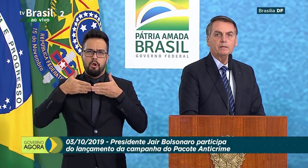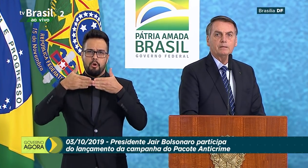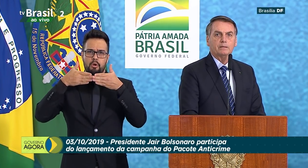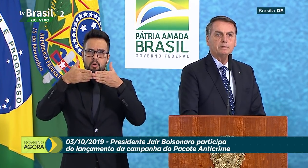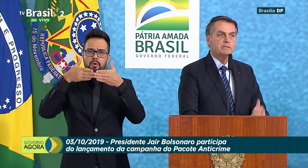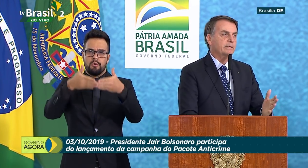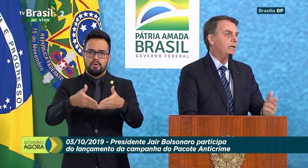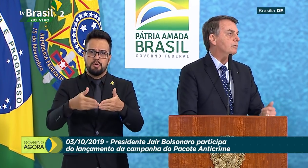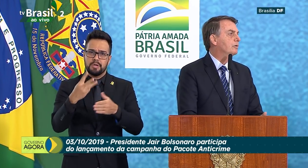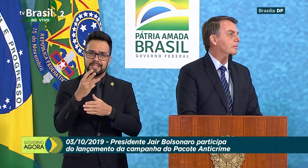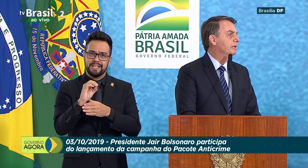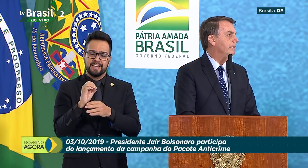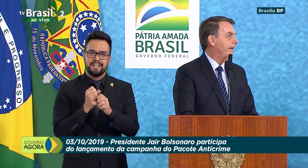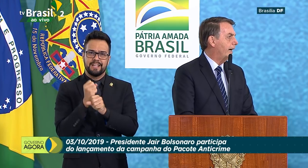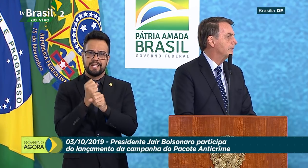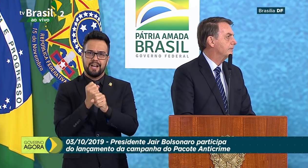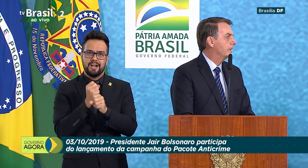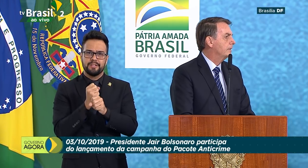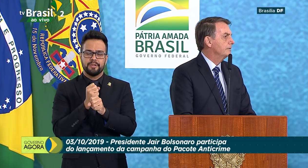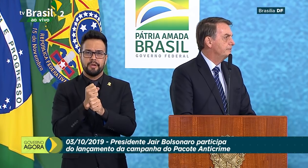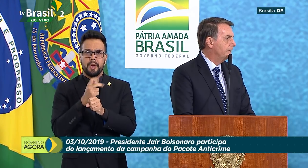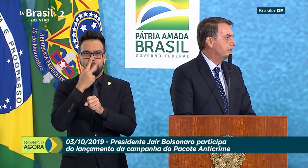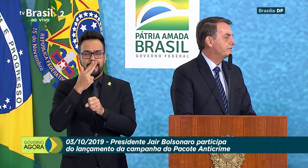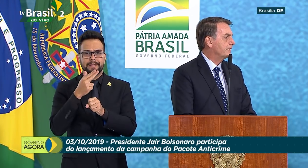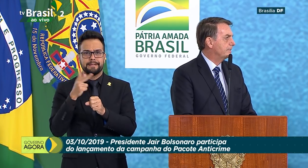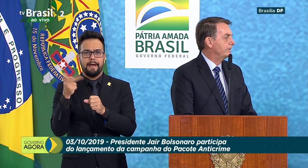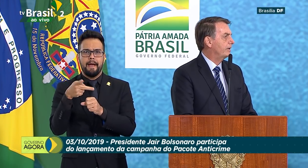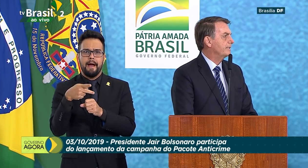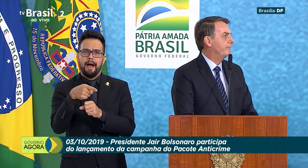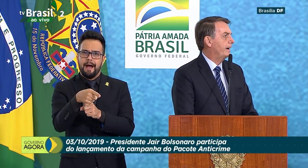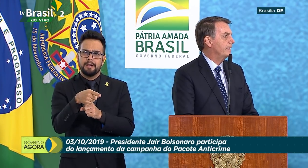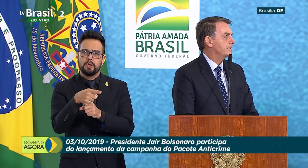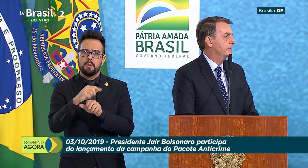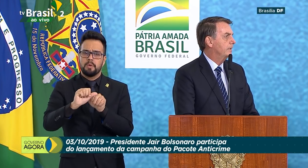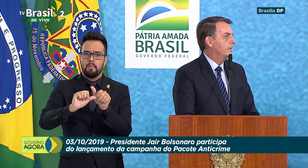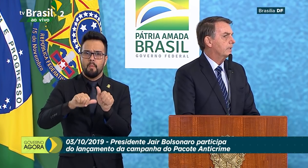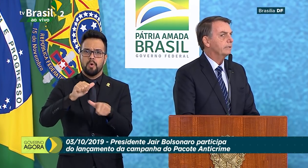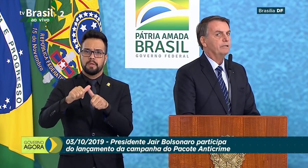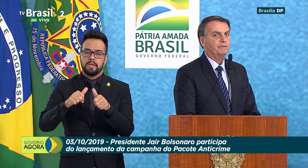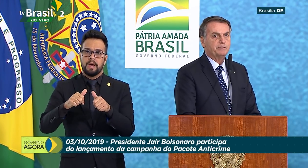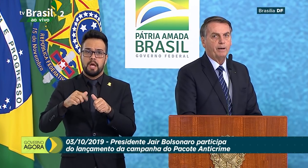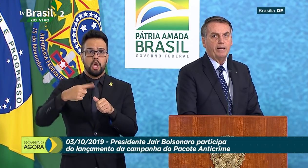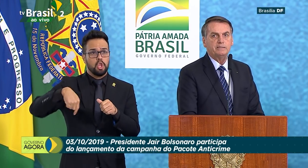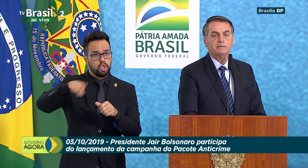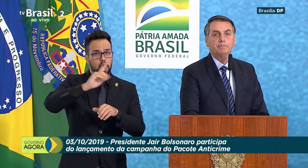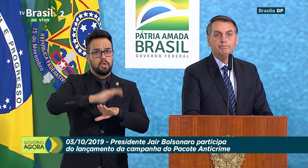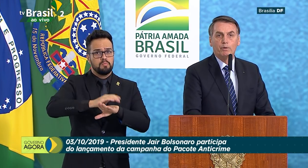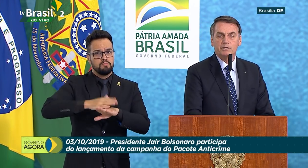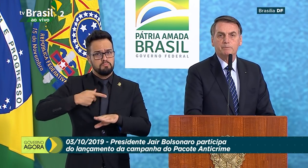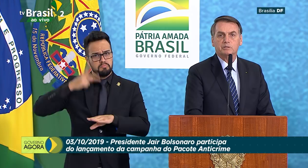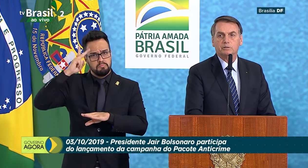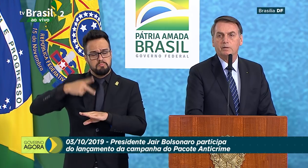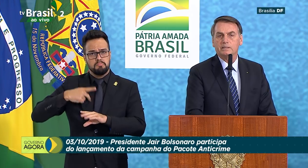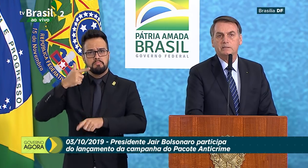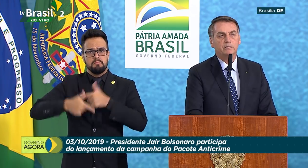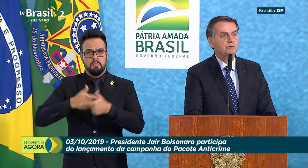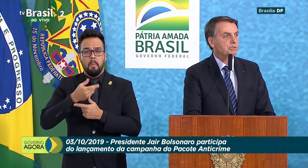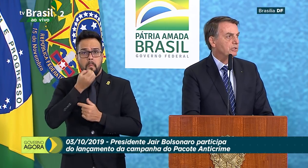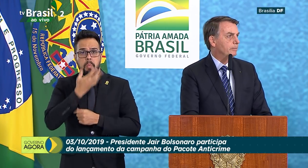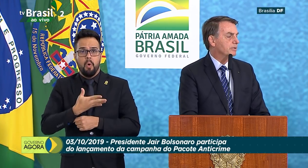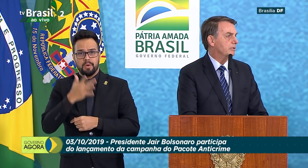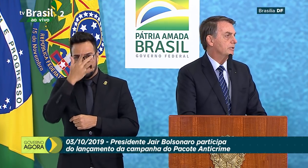anos está no rumo errado. Vamos fazendo a nossa parte, cada vez mais boas